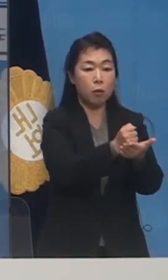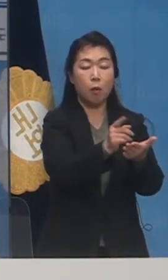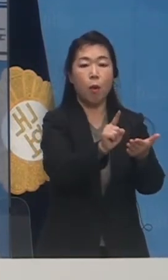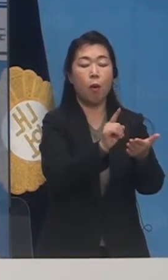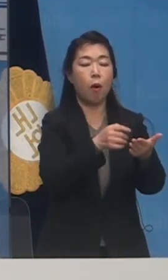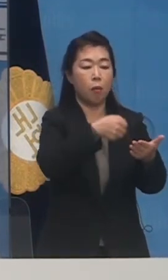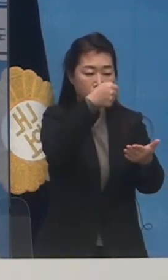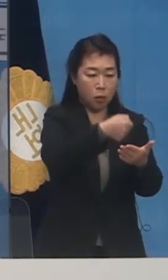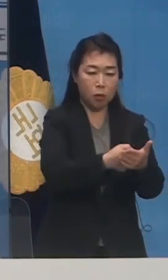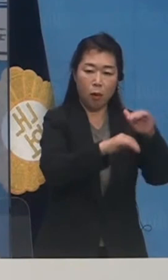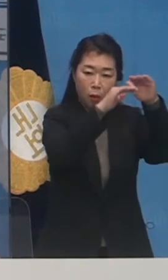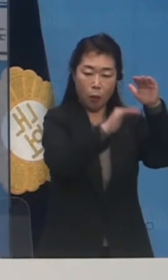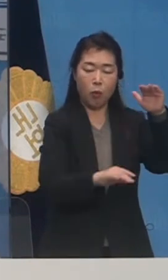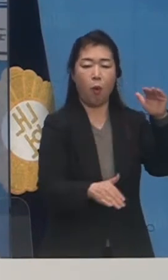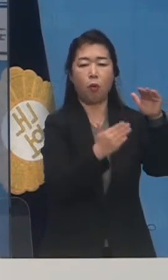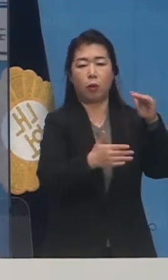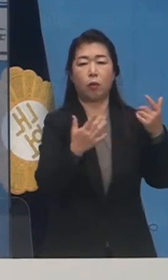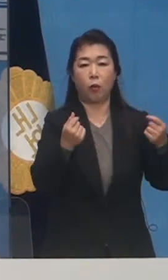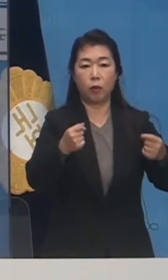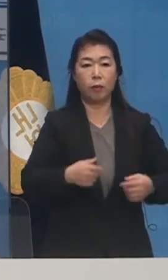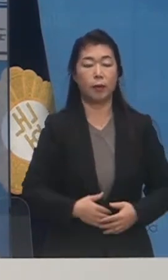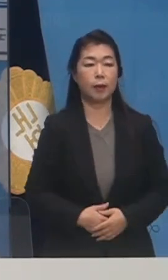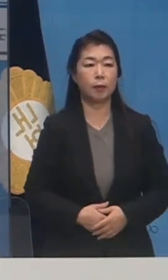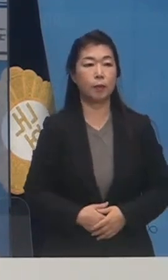결과도 엉터리이긴 마찬가지입니다.